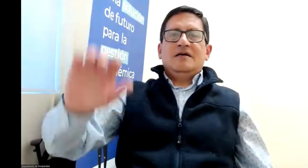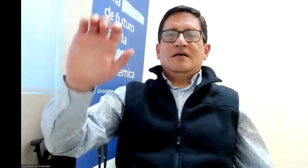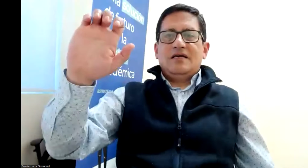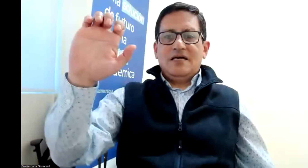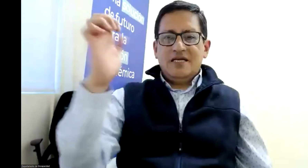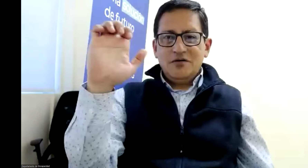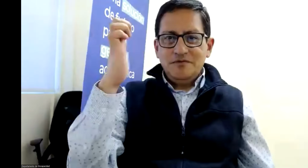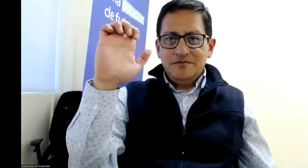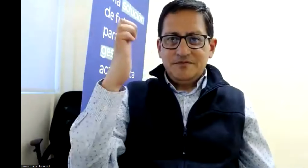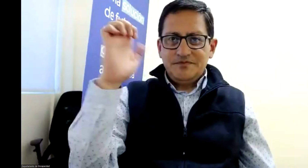enero